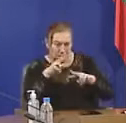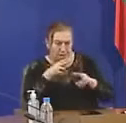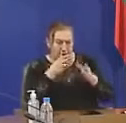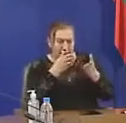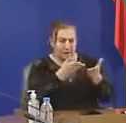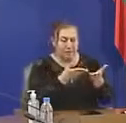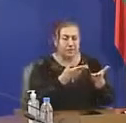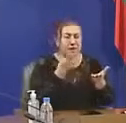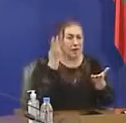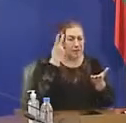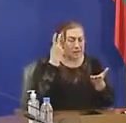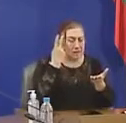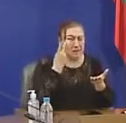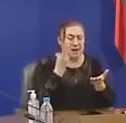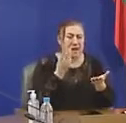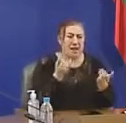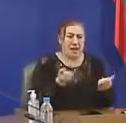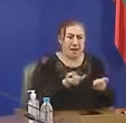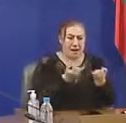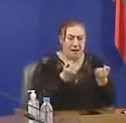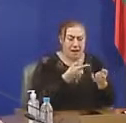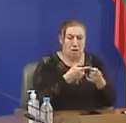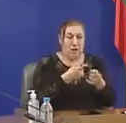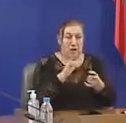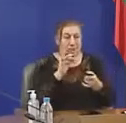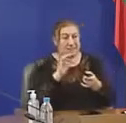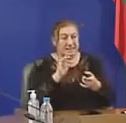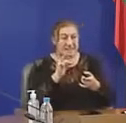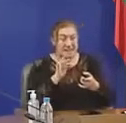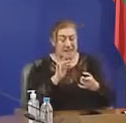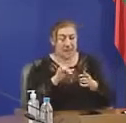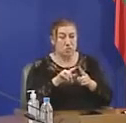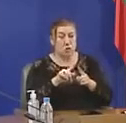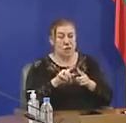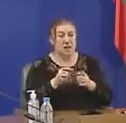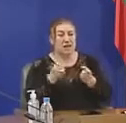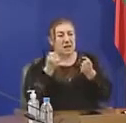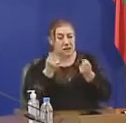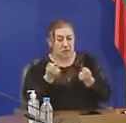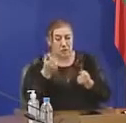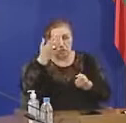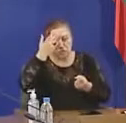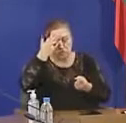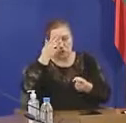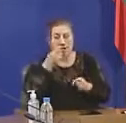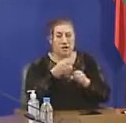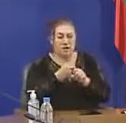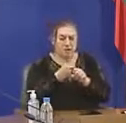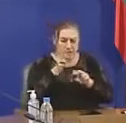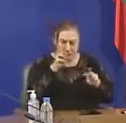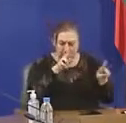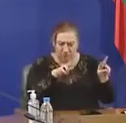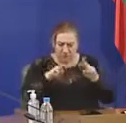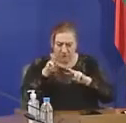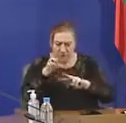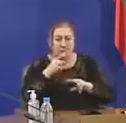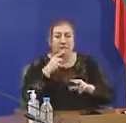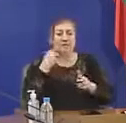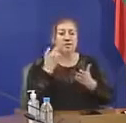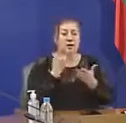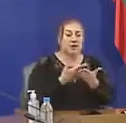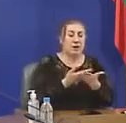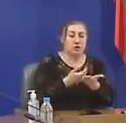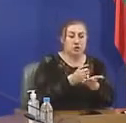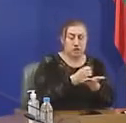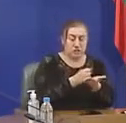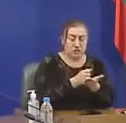е леко, средно, тежко и да бъде съответно направена диагностика и предложено лечение. Дали ще бъде домашно